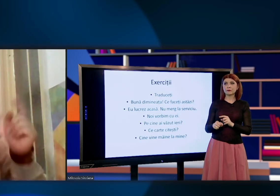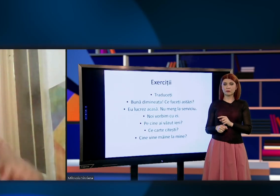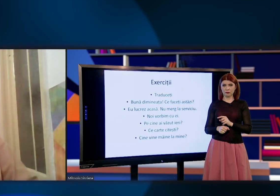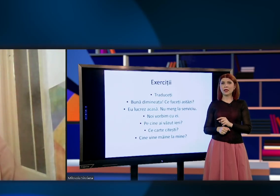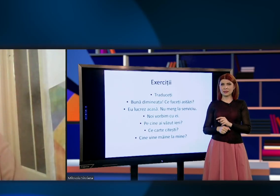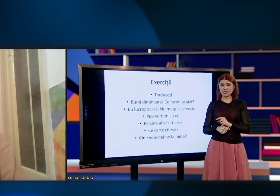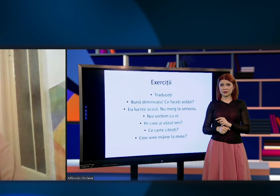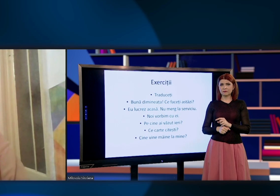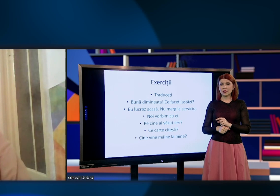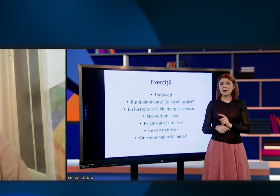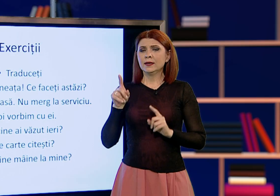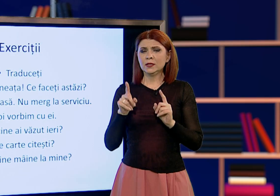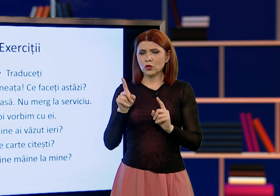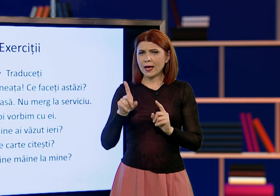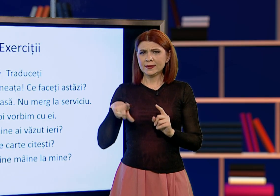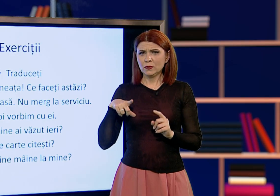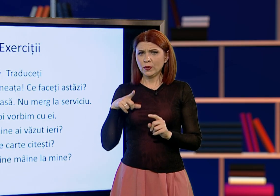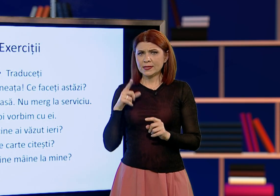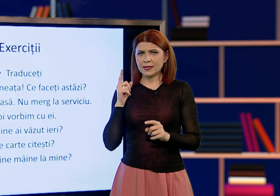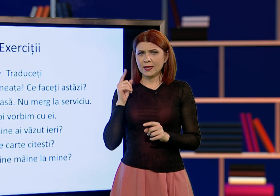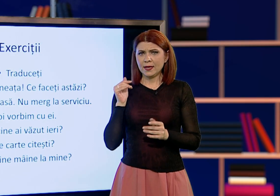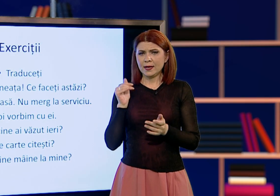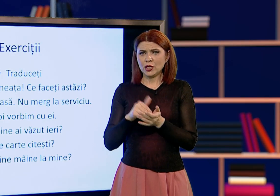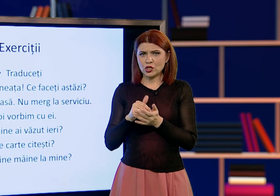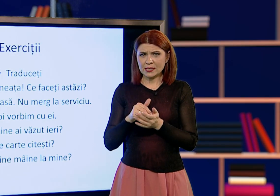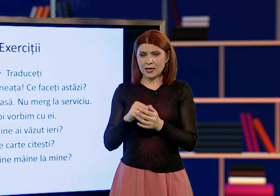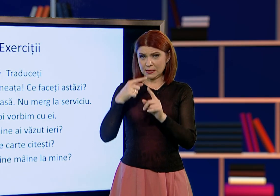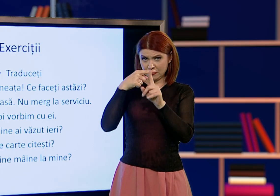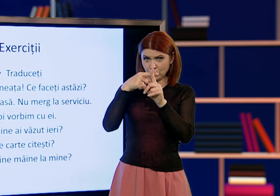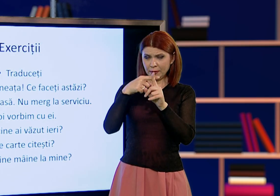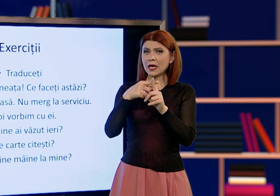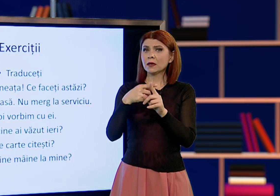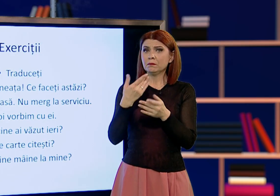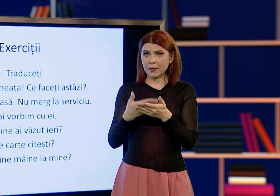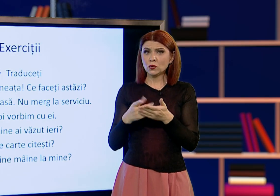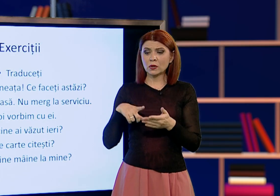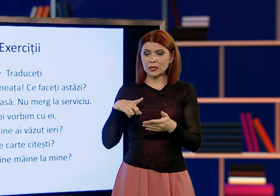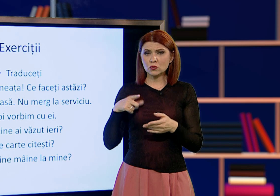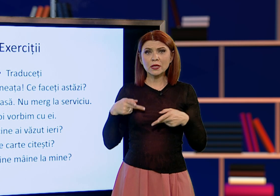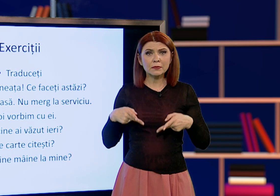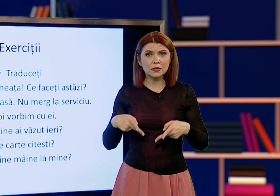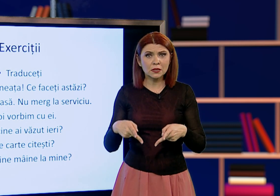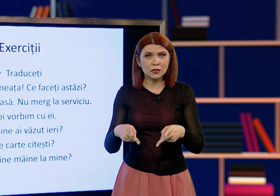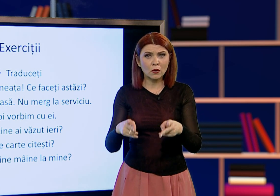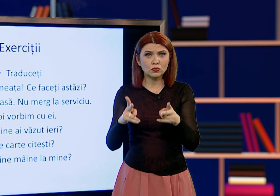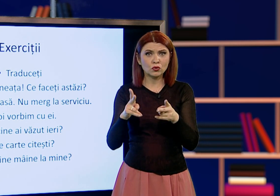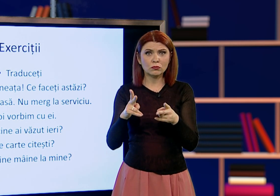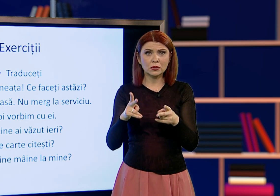exact câteodată nu este necesar să spunem Dar pentru că suntem la un drum